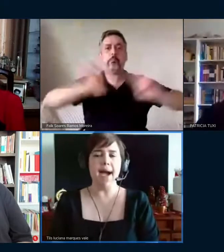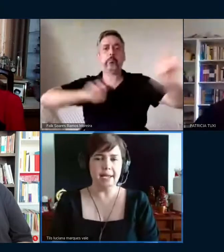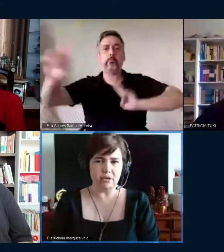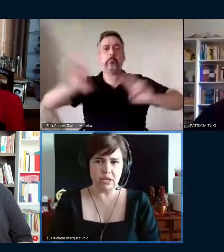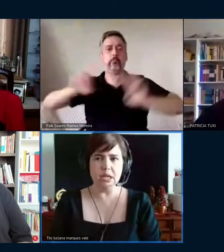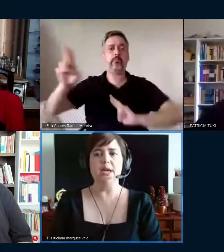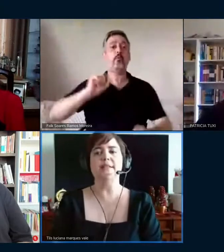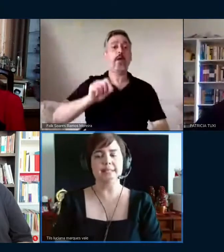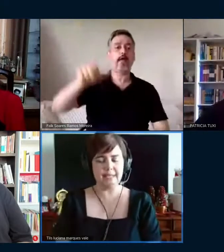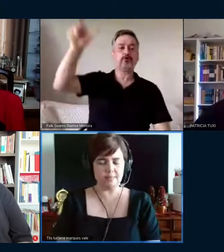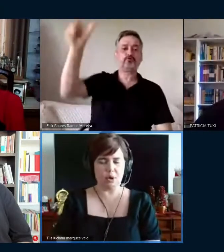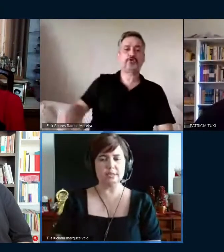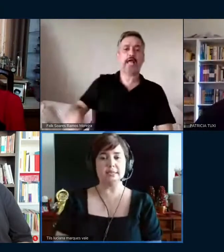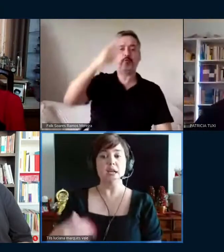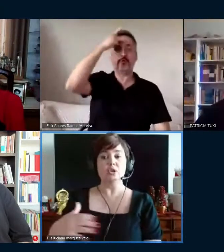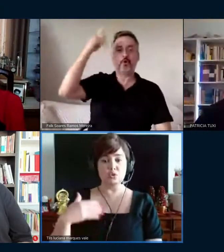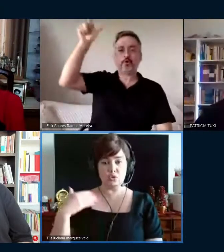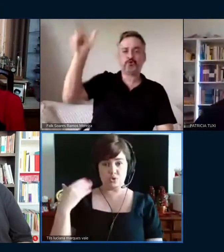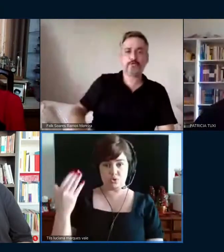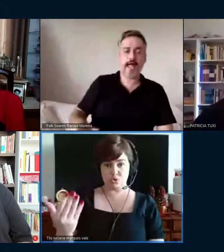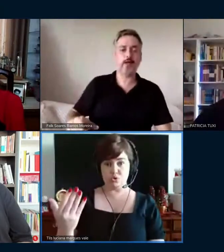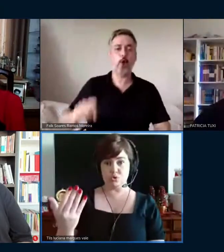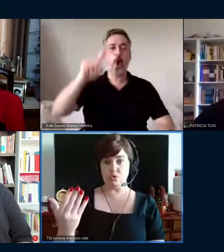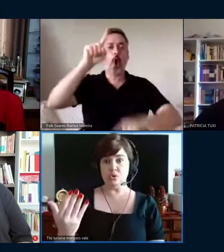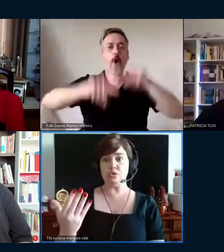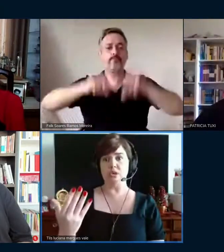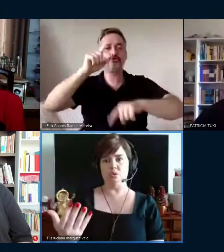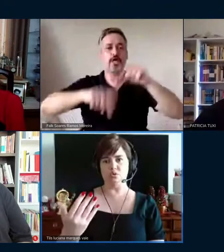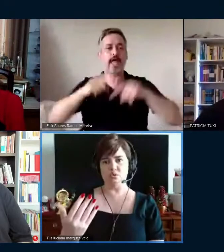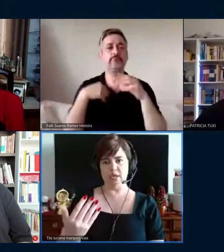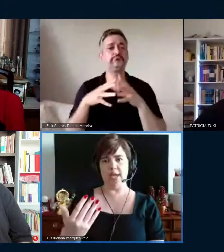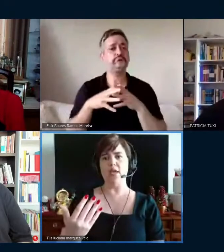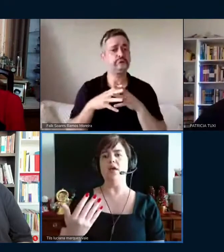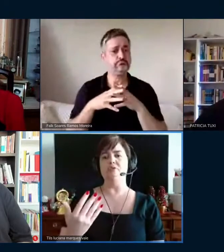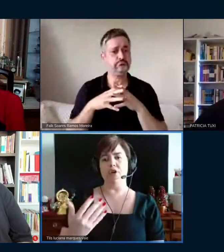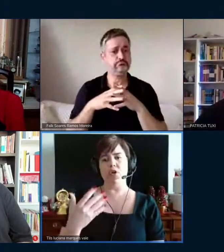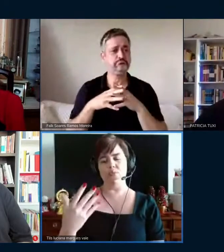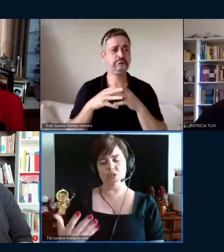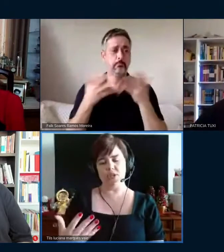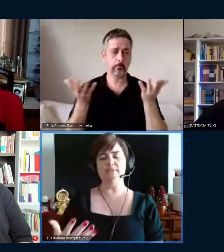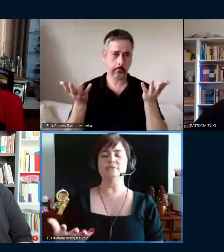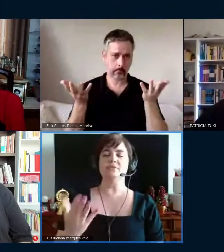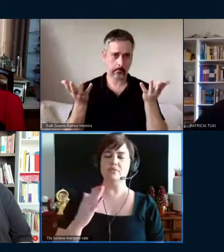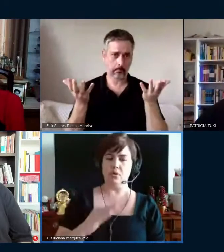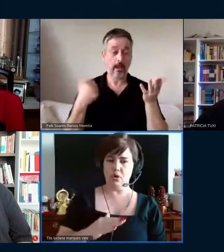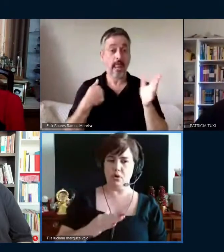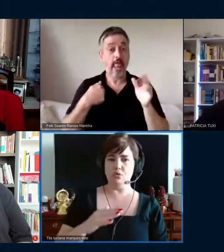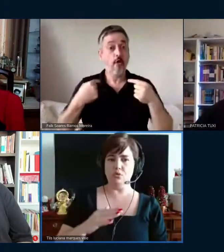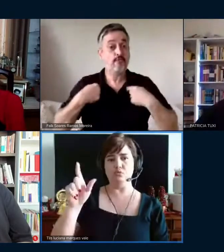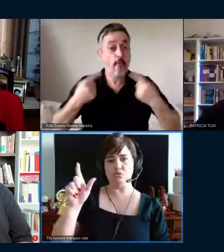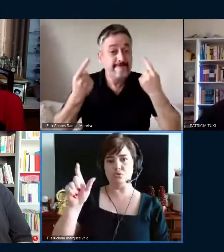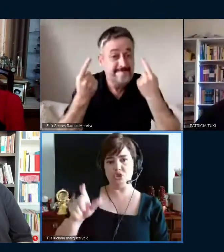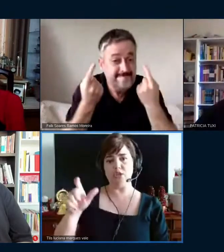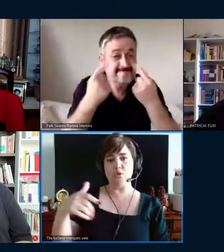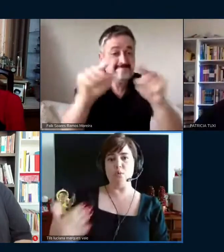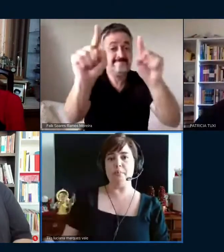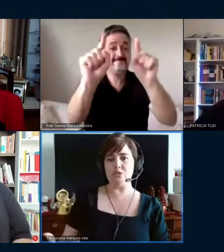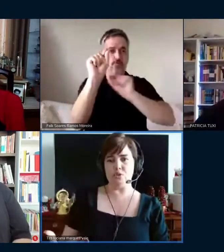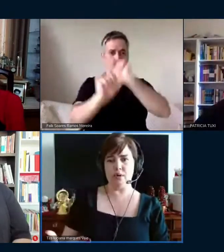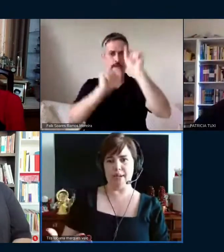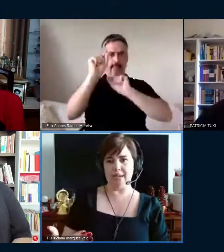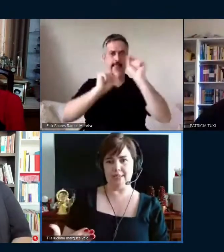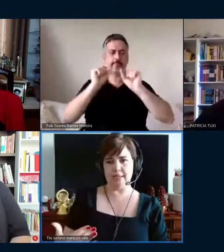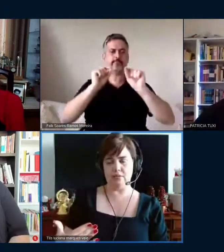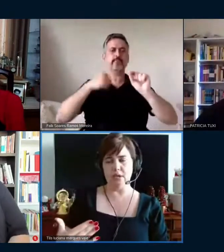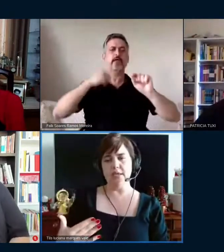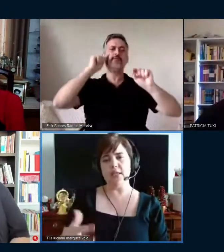A maioria das respostas dos surdos que eu consultei foi objeto ou sujeito como